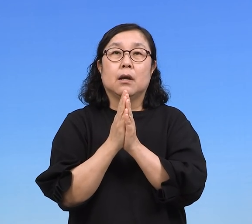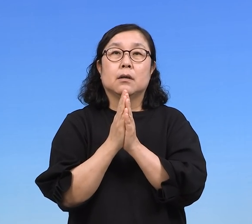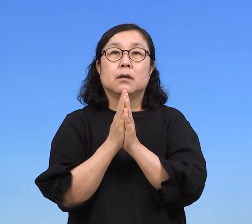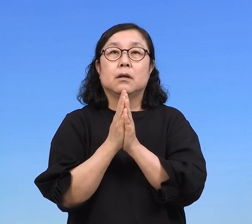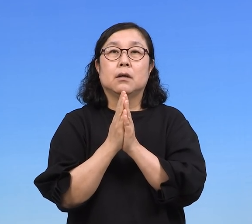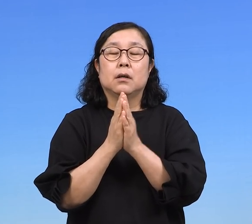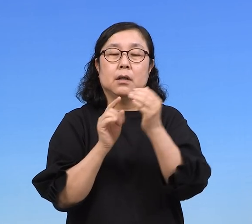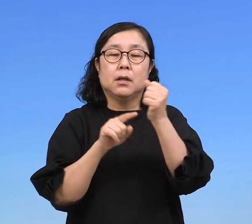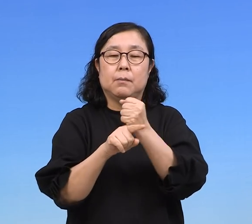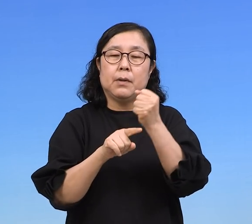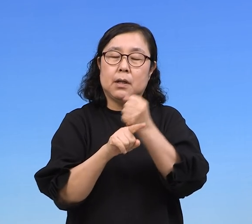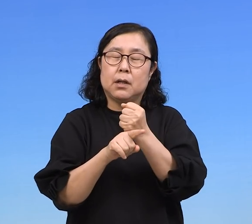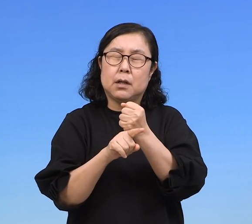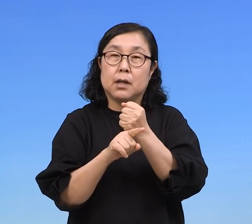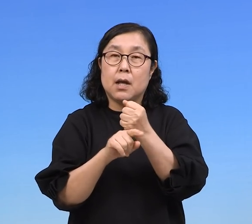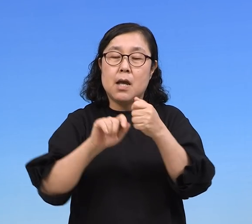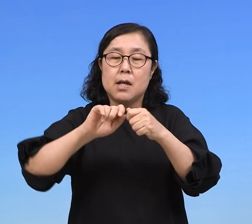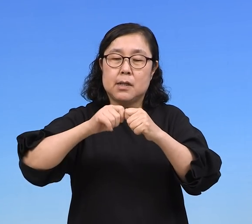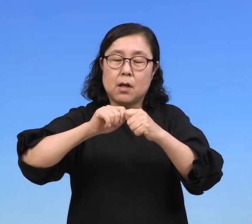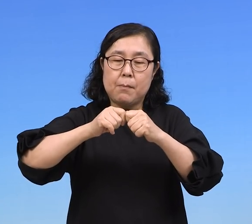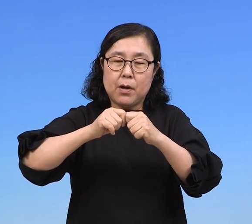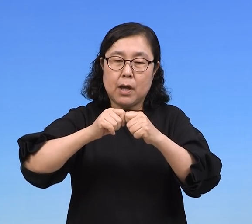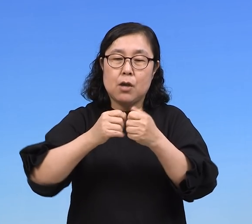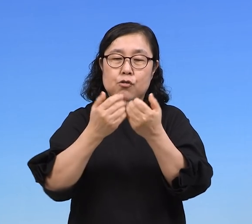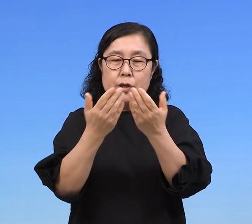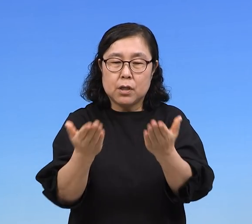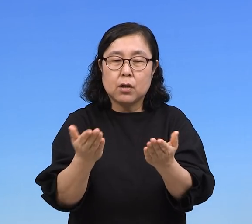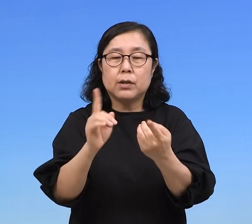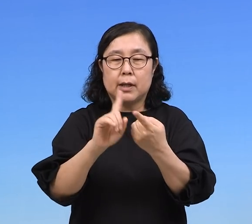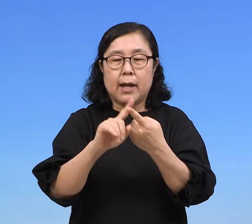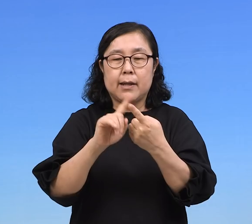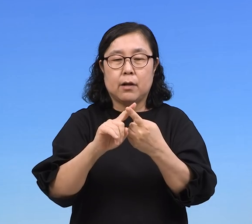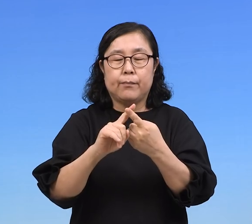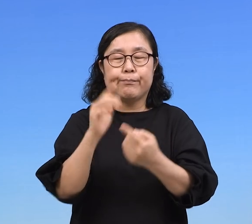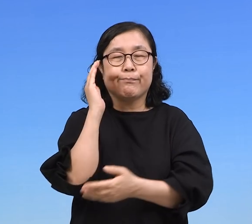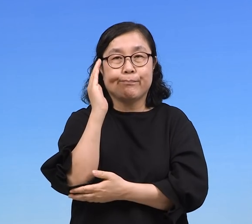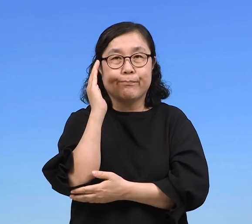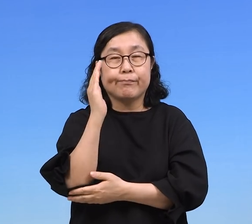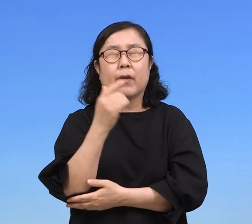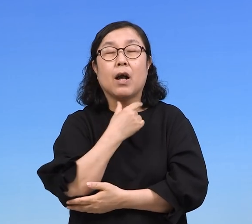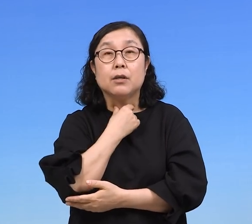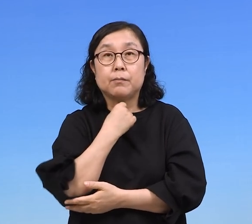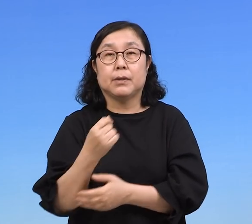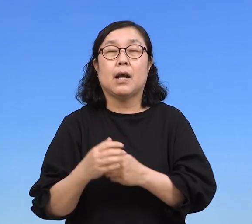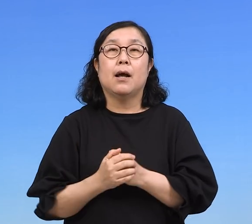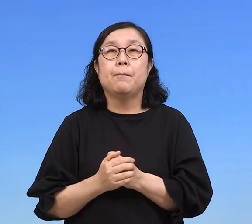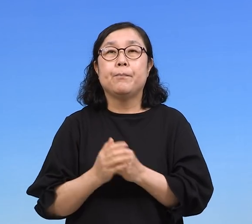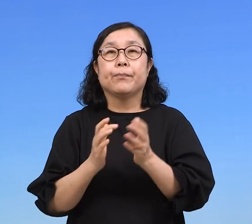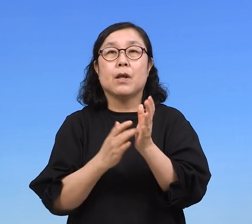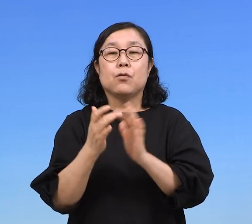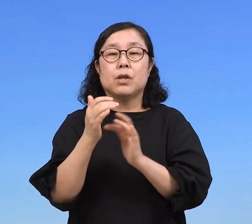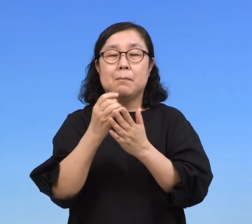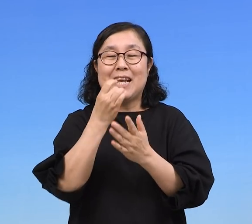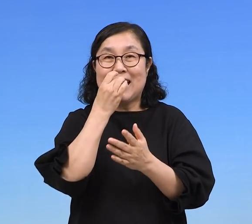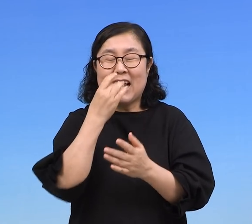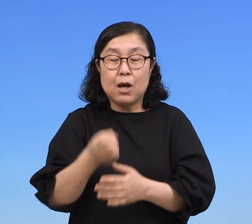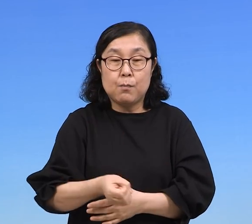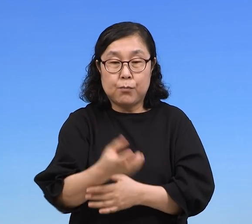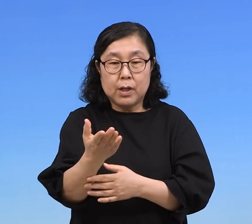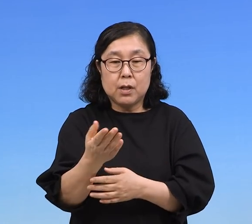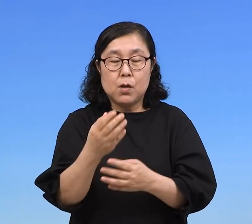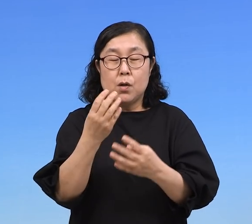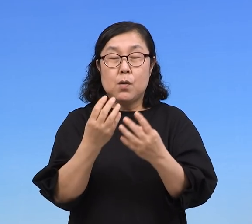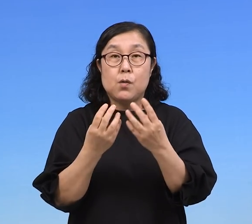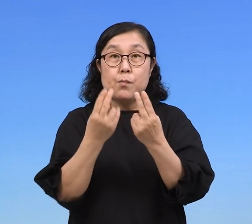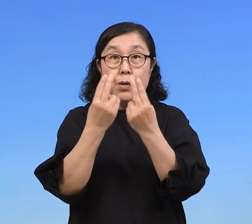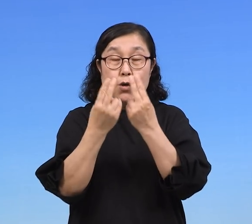그 내용을 본문으로 좀 말씀을 살펴보려고 하는데요. 그 예수님의 씨 뿌리는 비유를